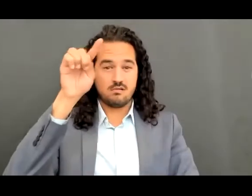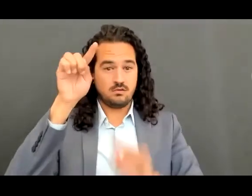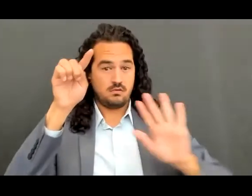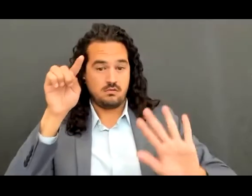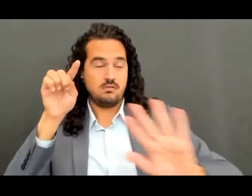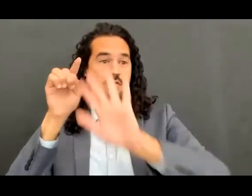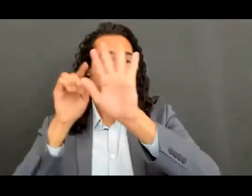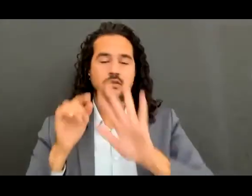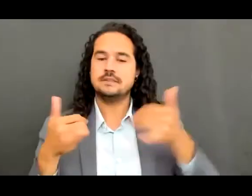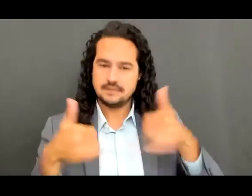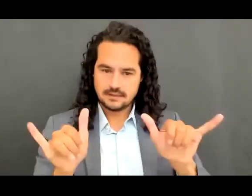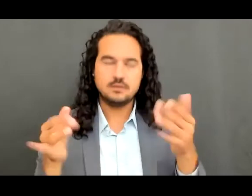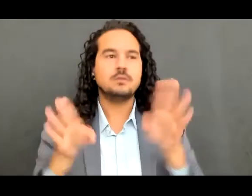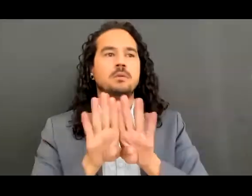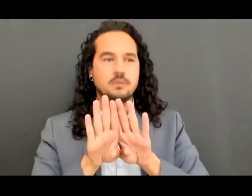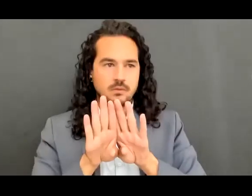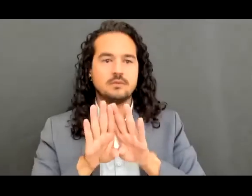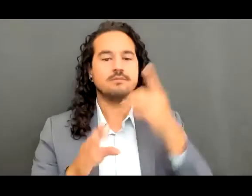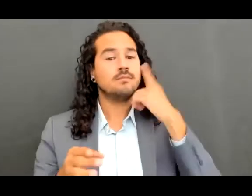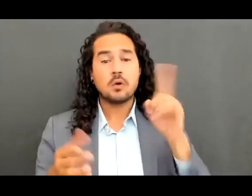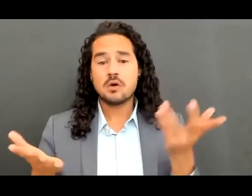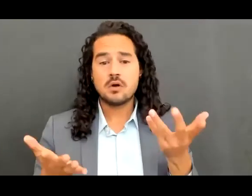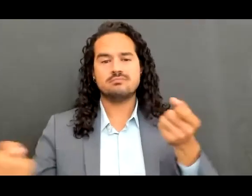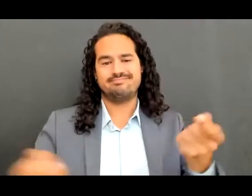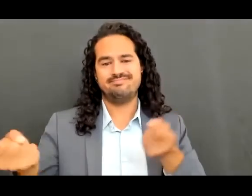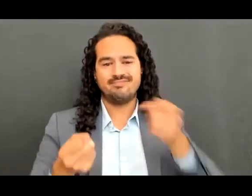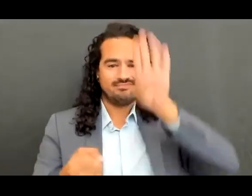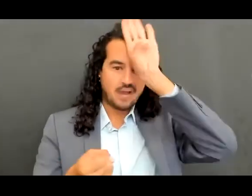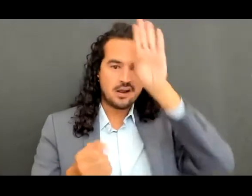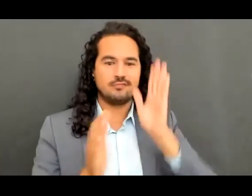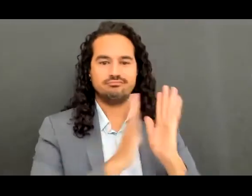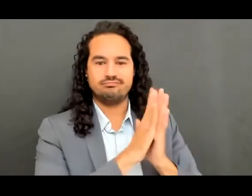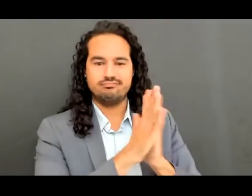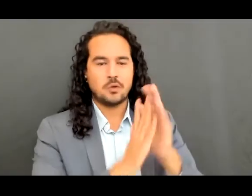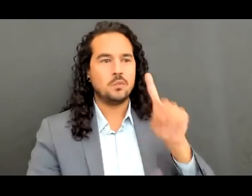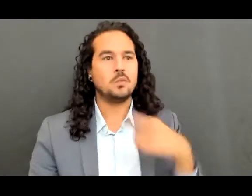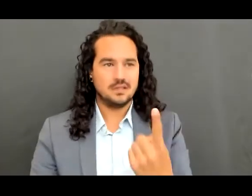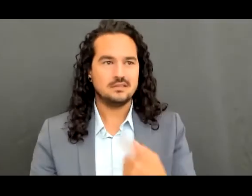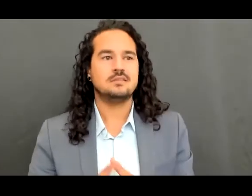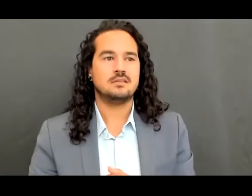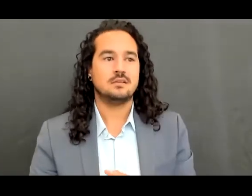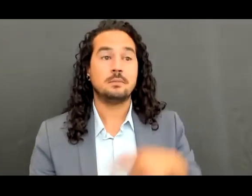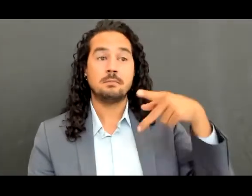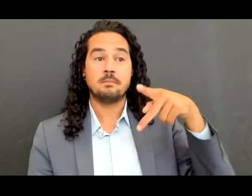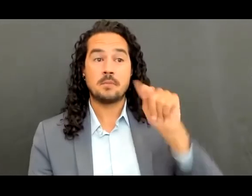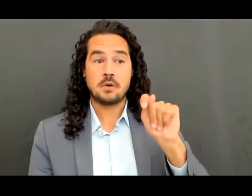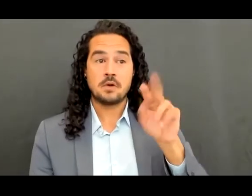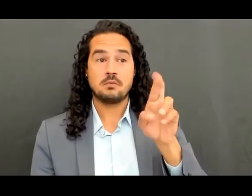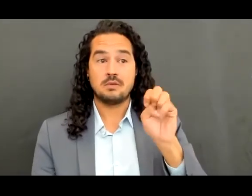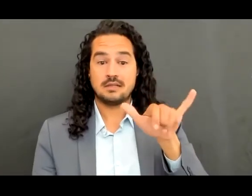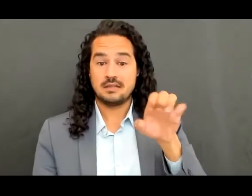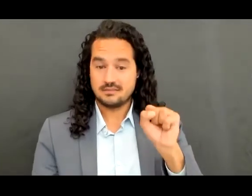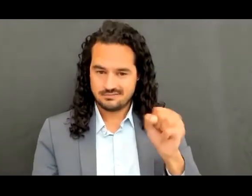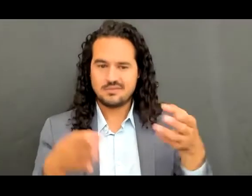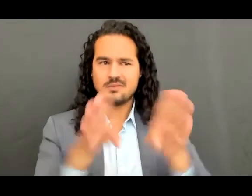al fuego si es que necesitan. También el Punto Reyes de la costa para